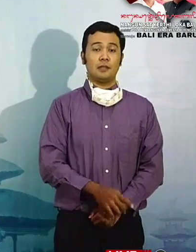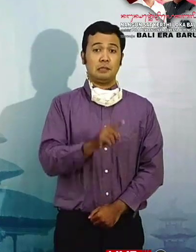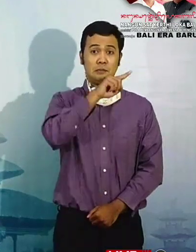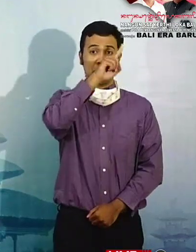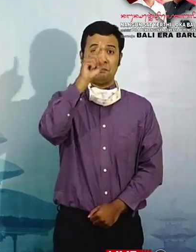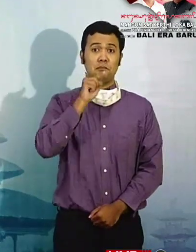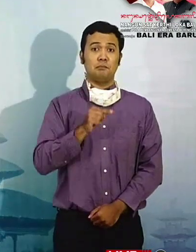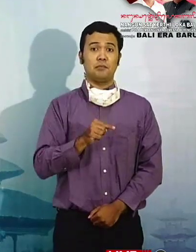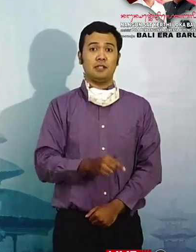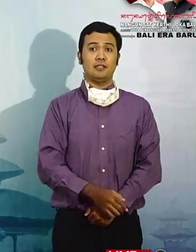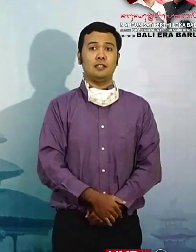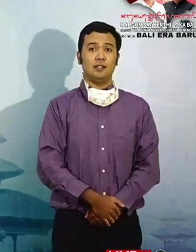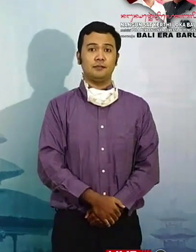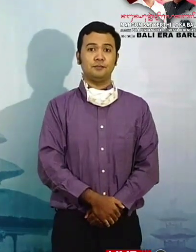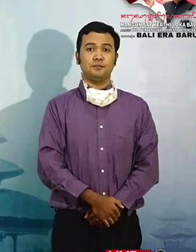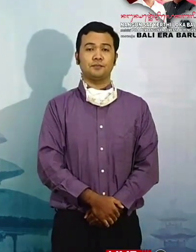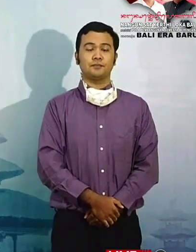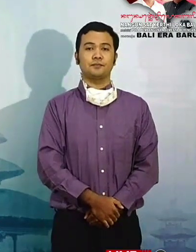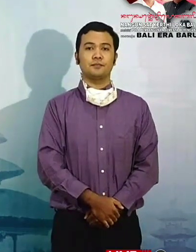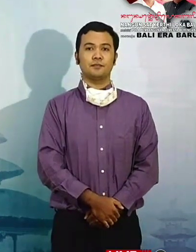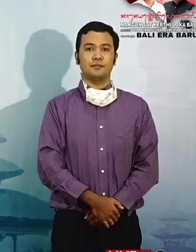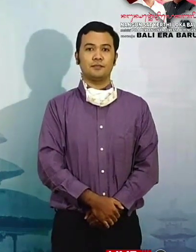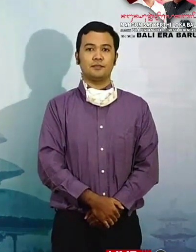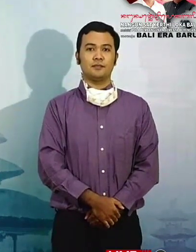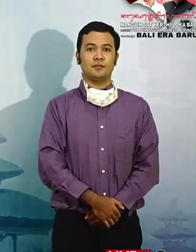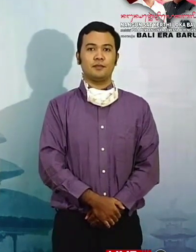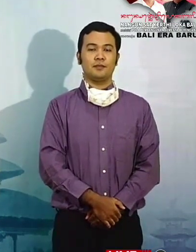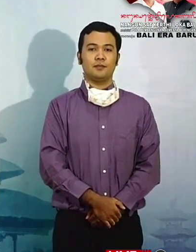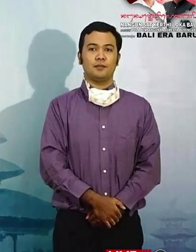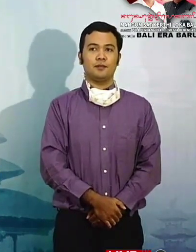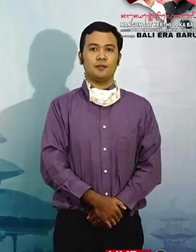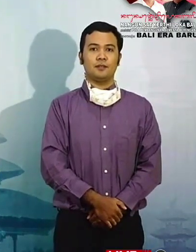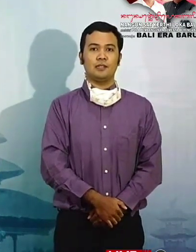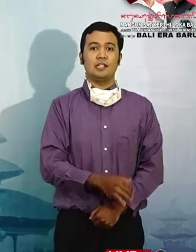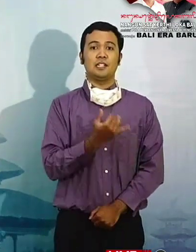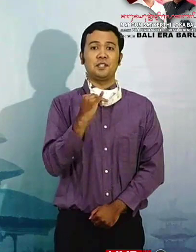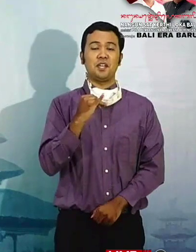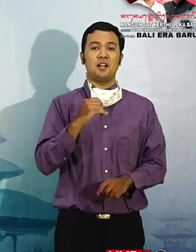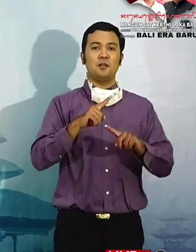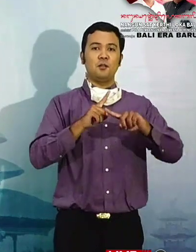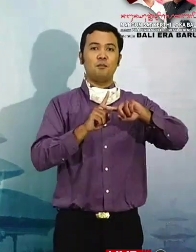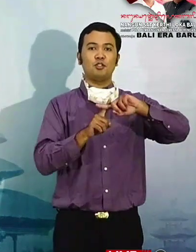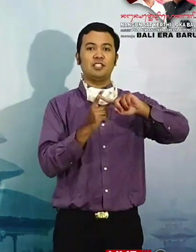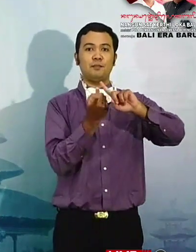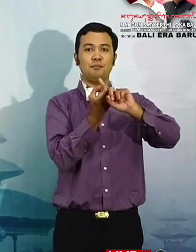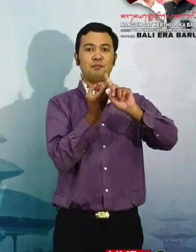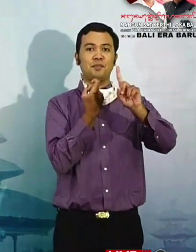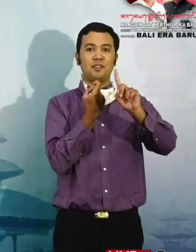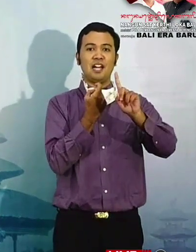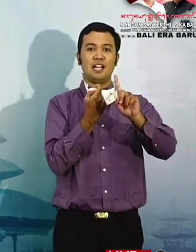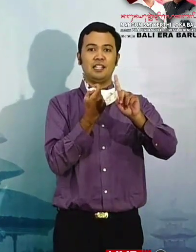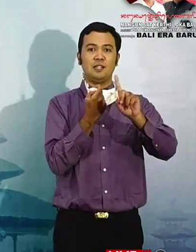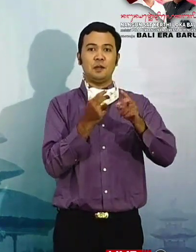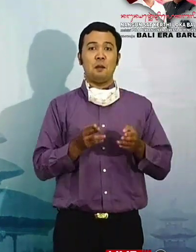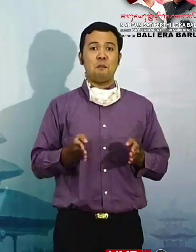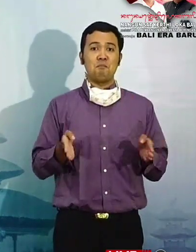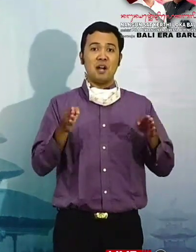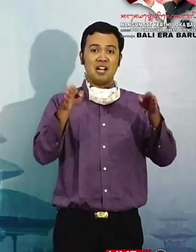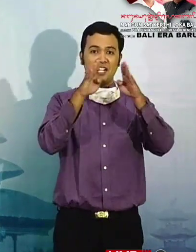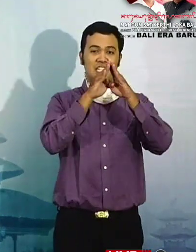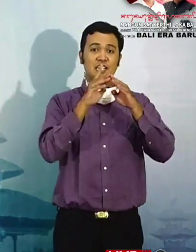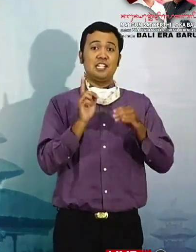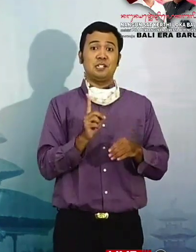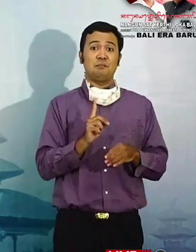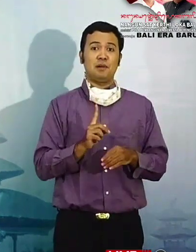terkait dengan perkembangan pasien dari Bang Li kemarin, bagaimana? Apa sudah berada di Rumah Sakit Unut saat